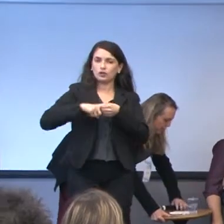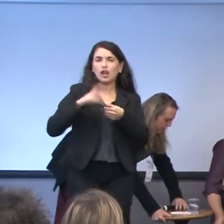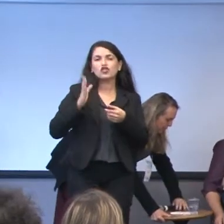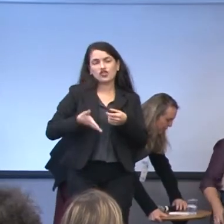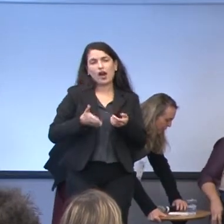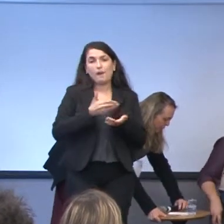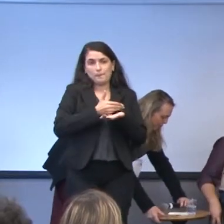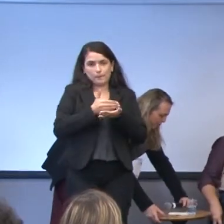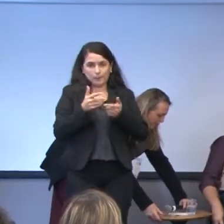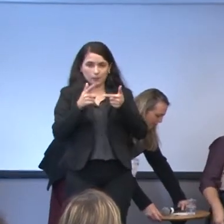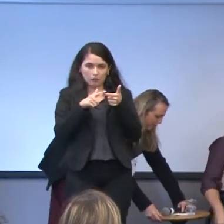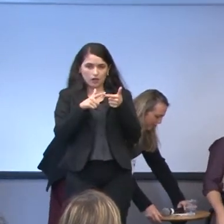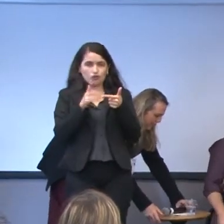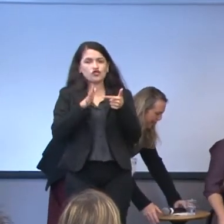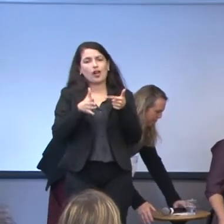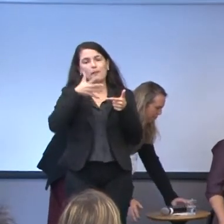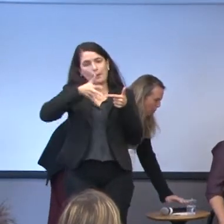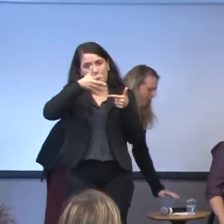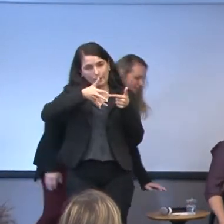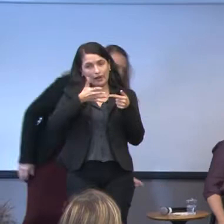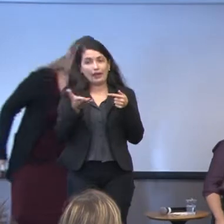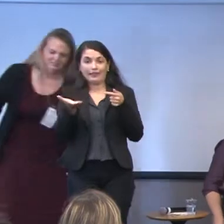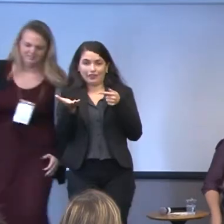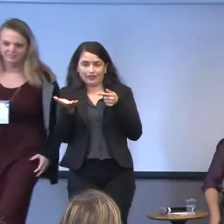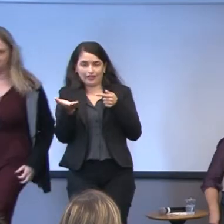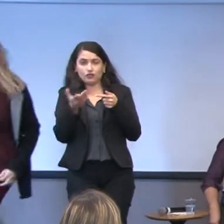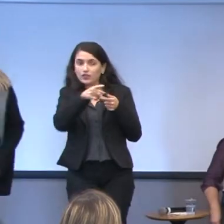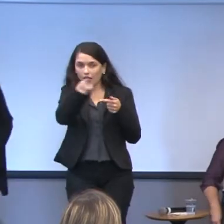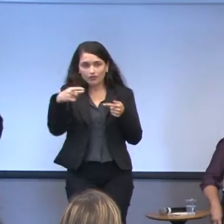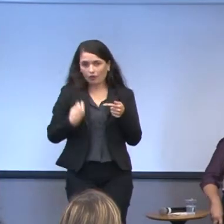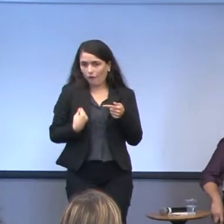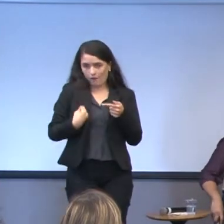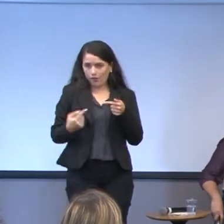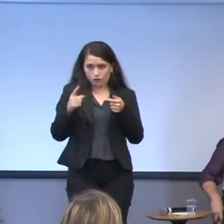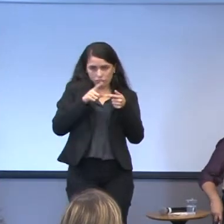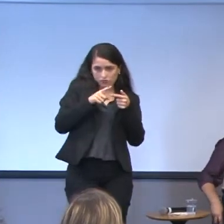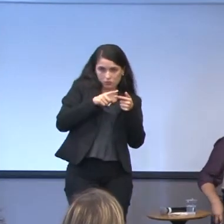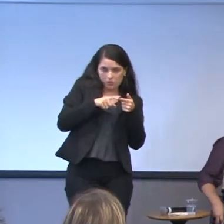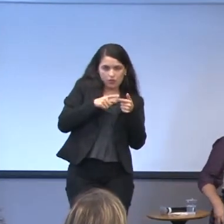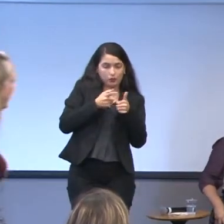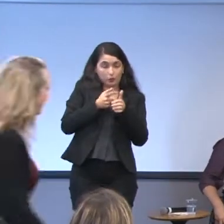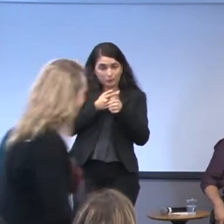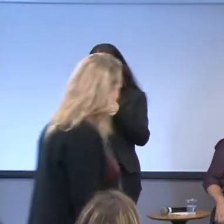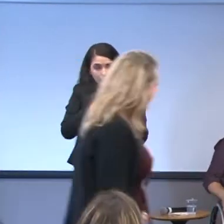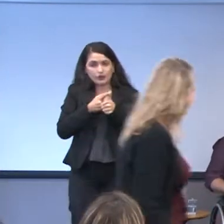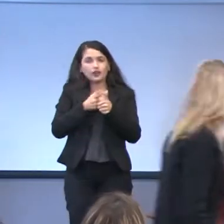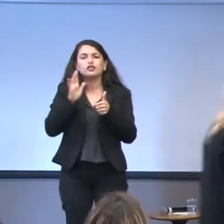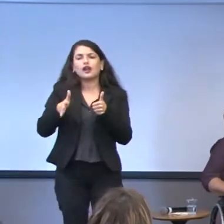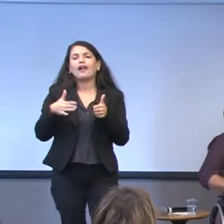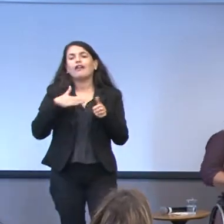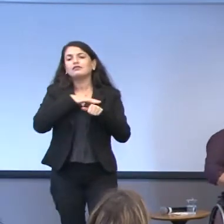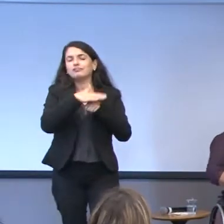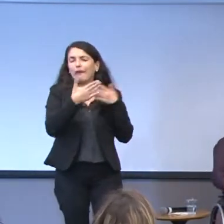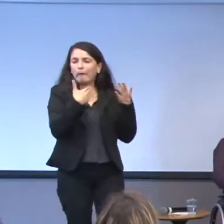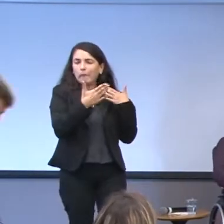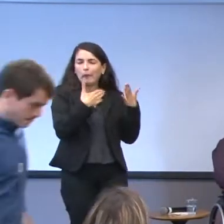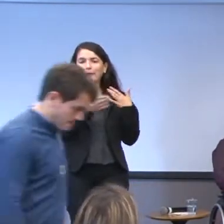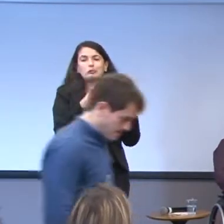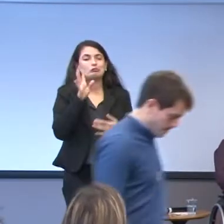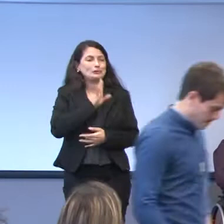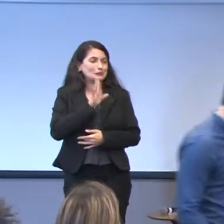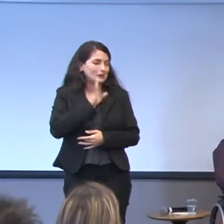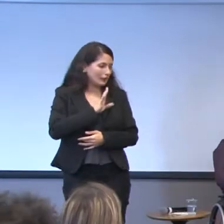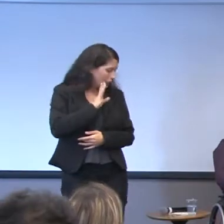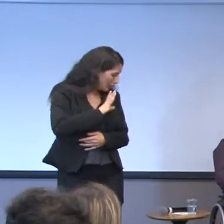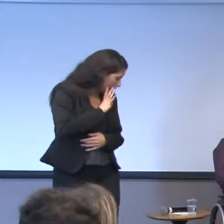segundo momento do nosso encontro. Para quem não estava aqui no primeiro momento, a gente teve aqui uma conversa muito gostosa